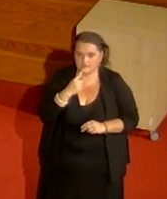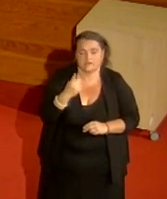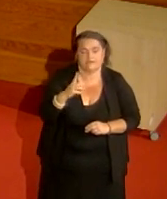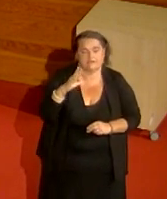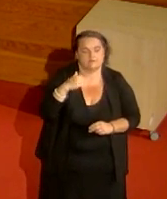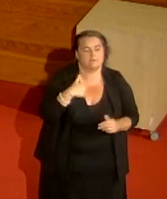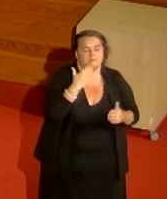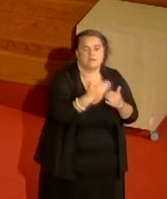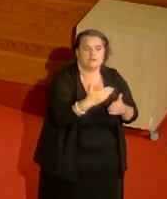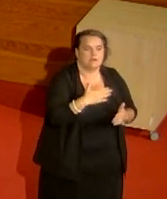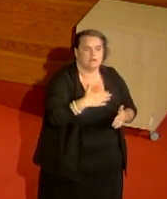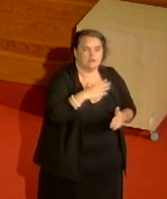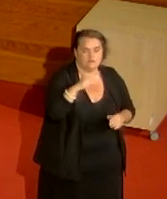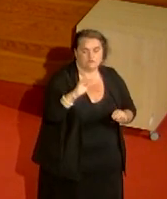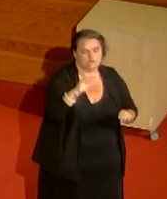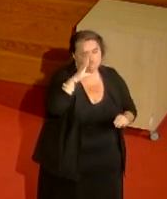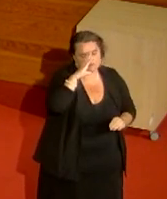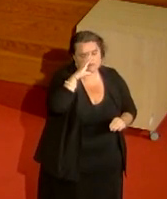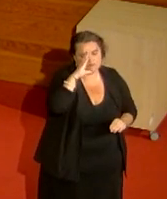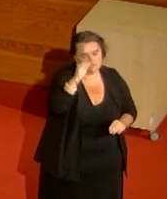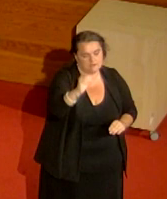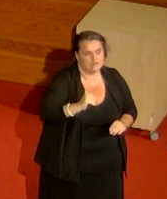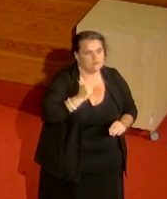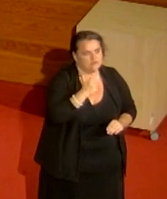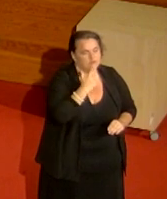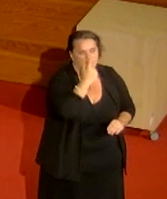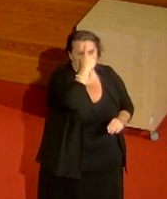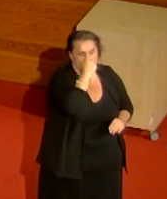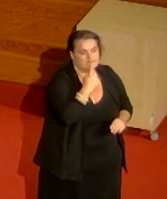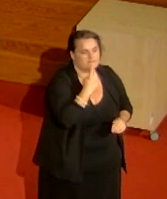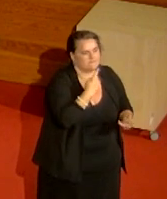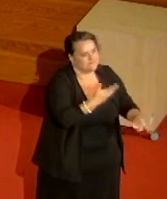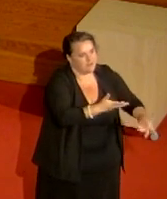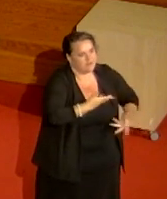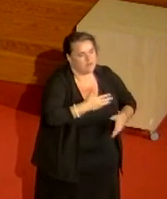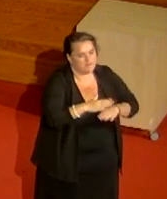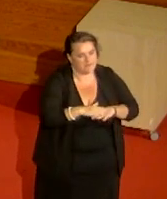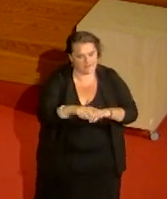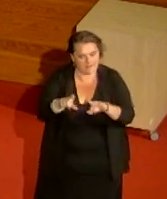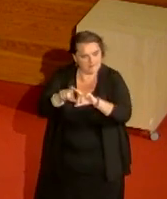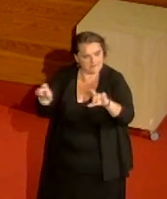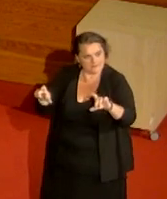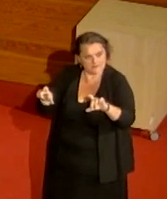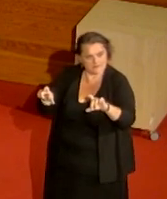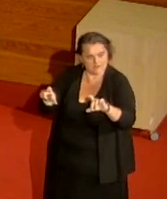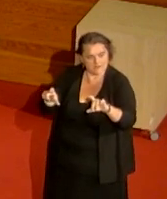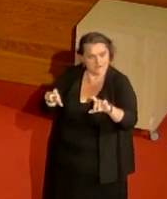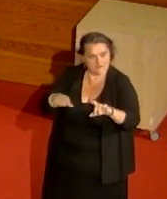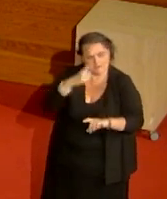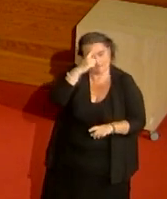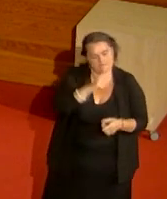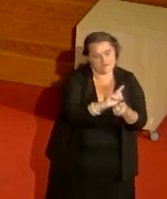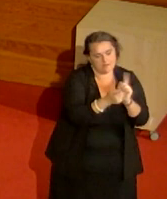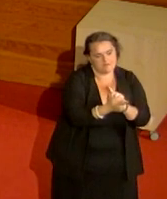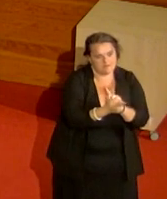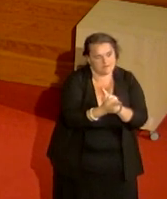ayudara a cambiar su fotografía de perfil en una empresa para lograr para lograr empleo y que y que convirtiera que